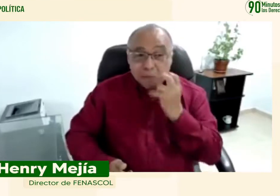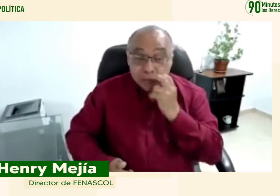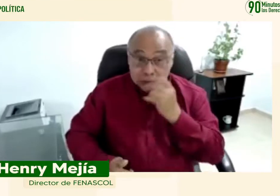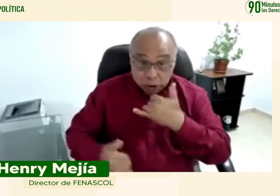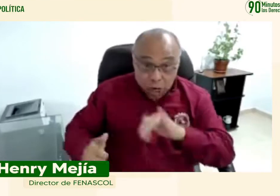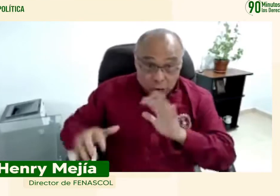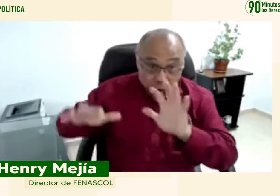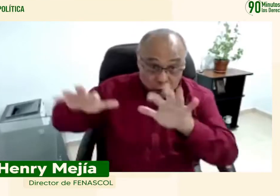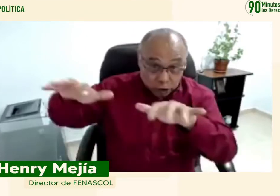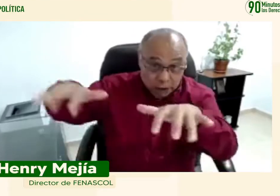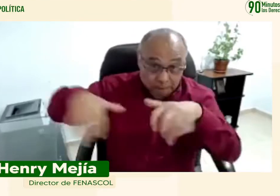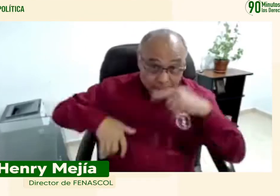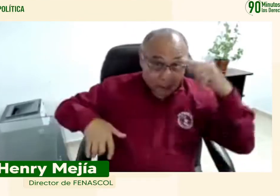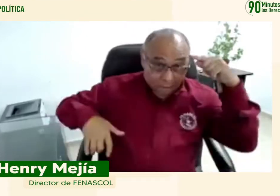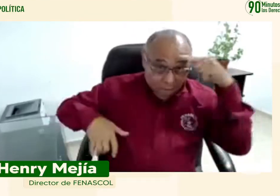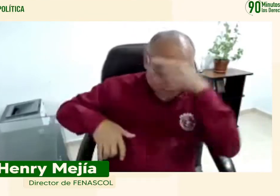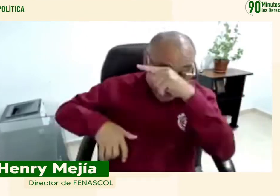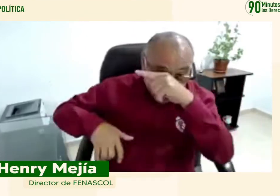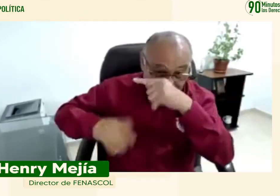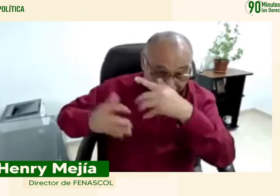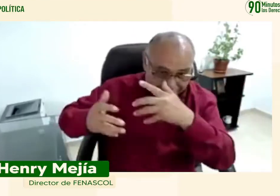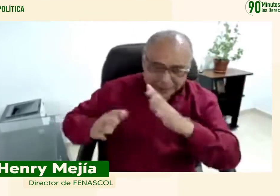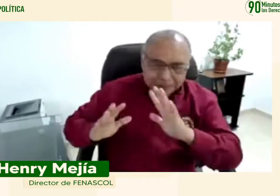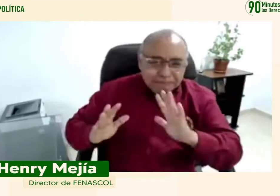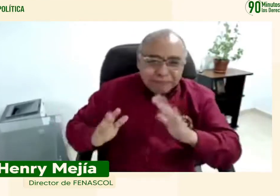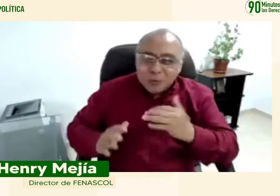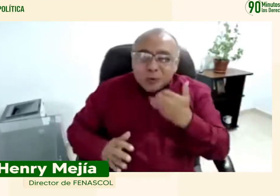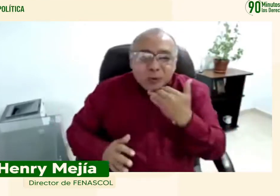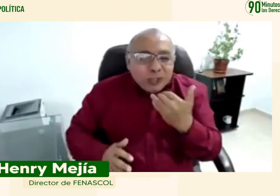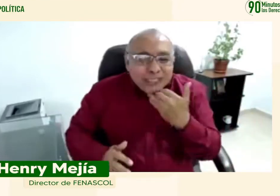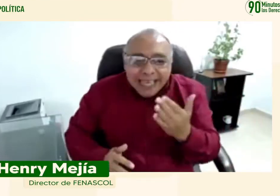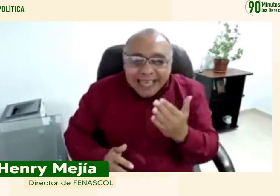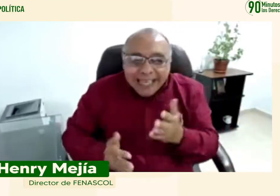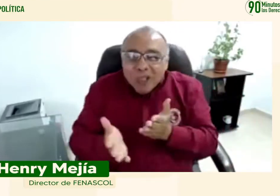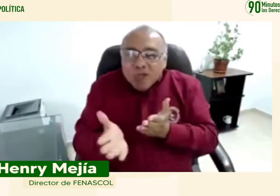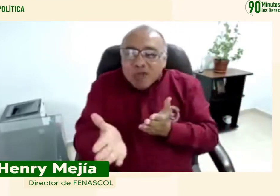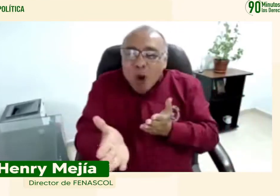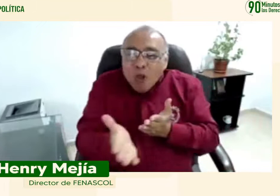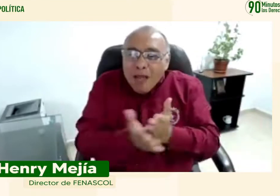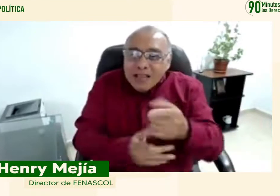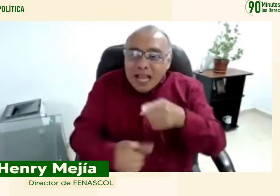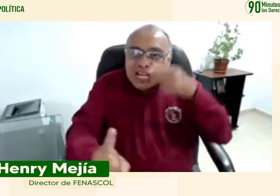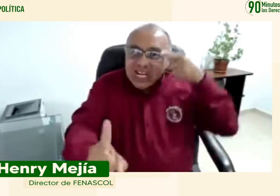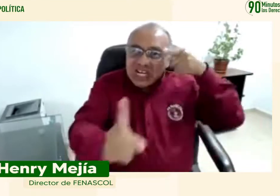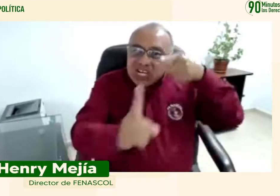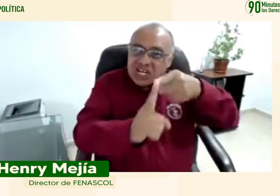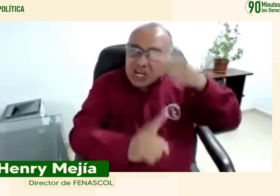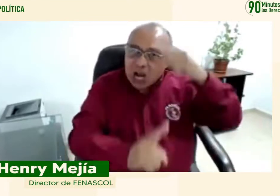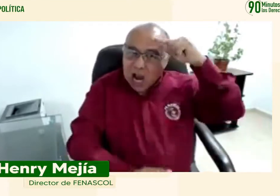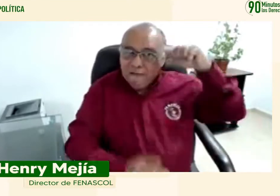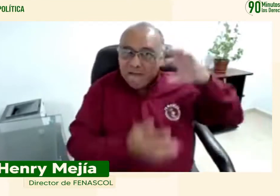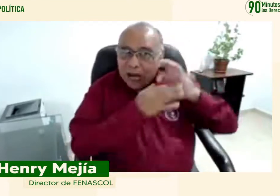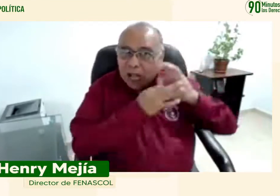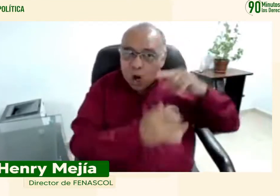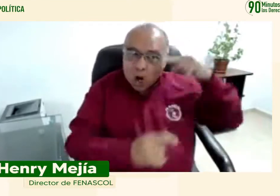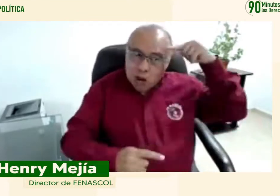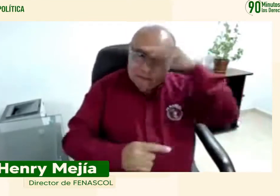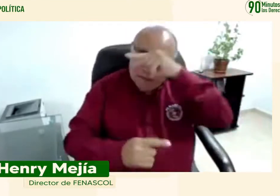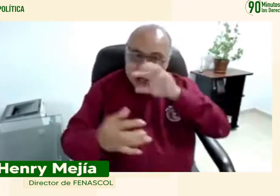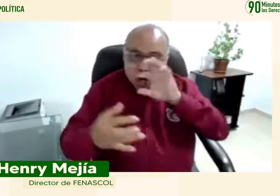me hacías anderson si todavía en la asamblea se habla sobre esto realmente nosotros no sabemos por qué es que siento que